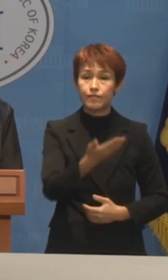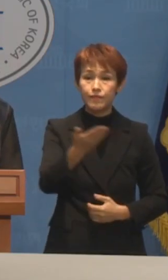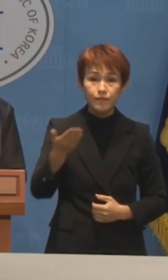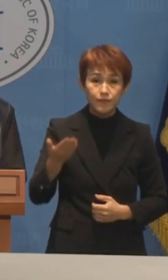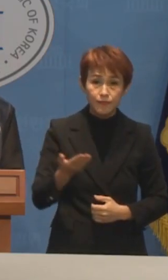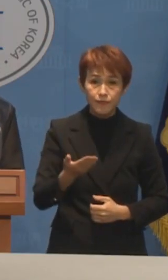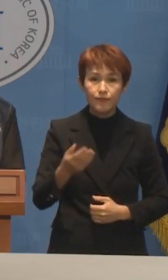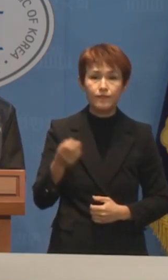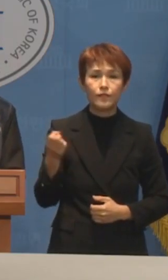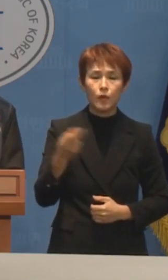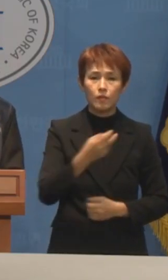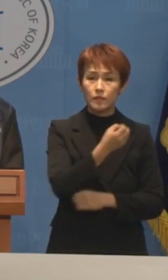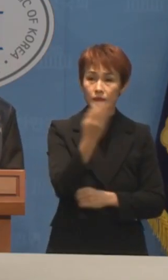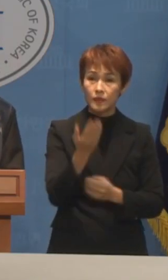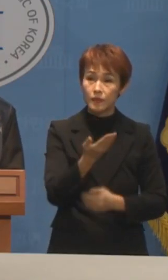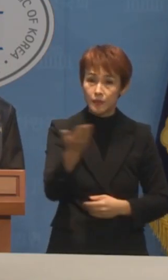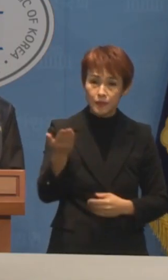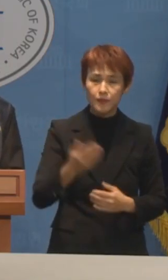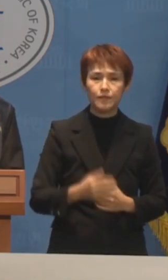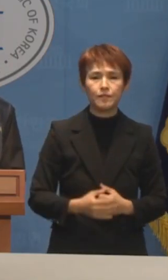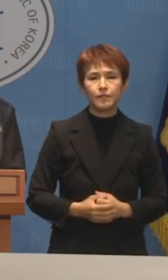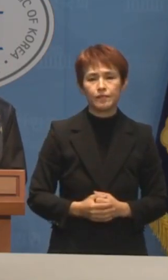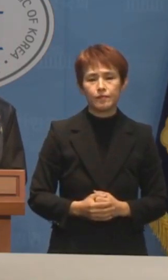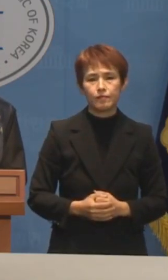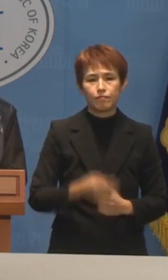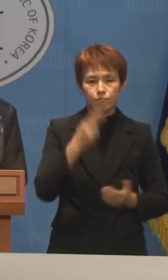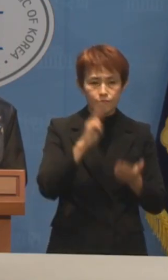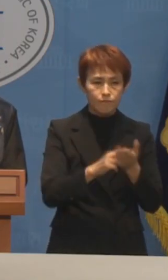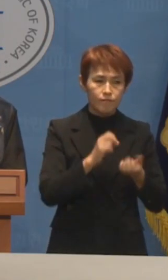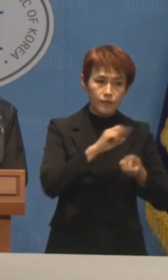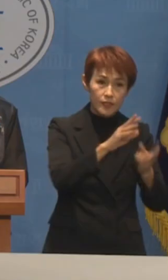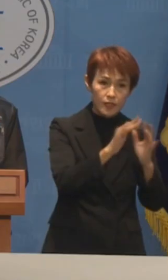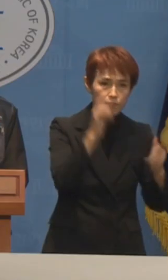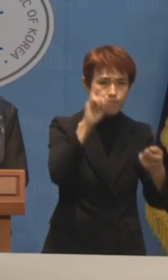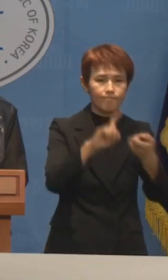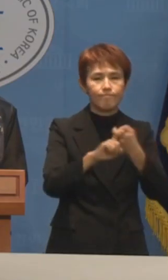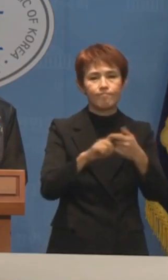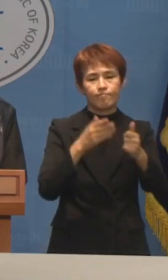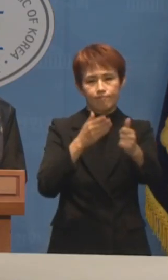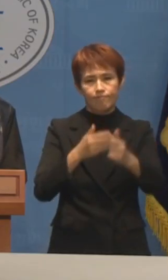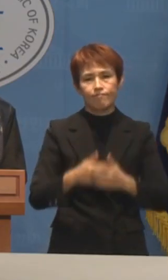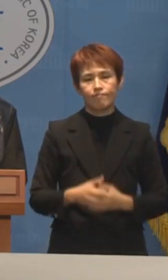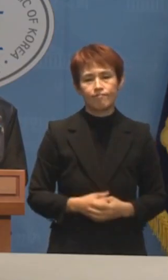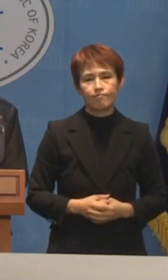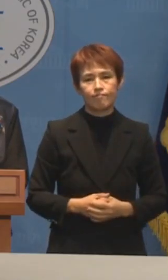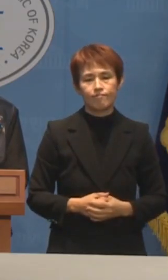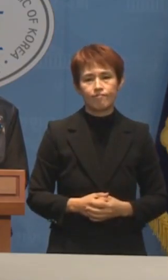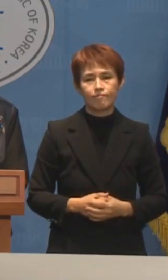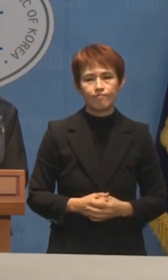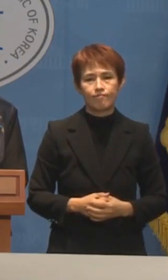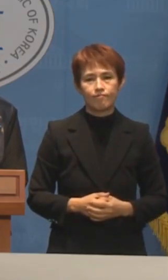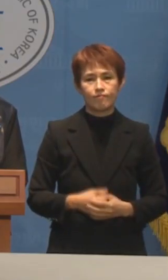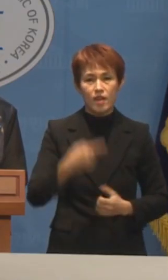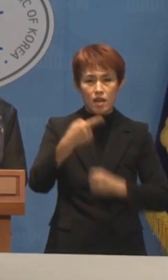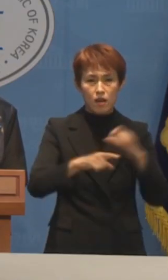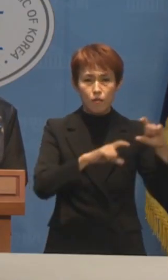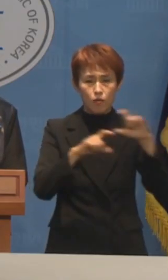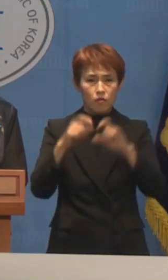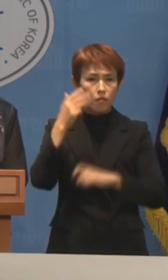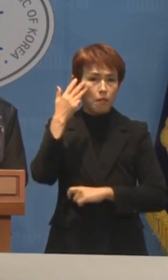여러분들과 언론인 여러분들도 집배원들에 대한 관심을 가져주시기 바랍니다. 이로써 1년 평균